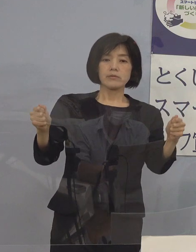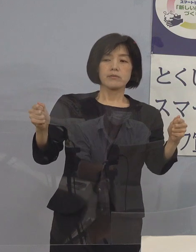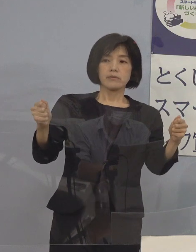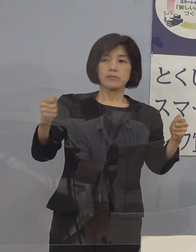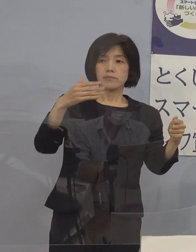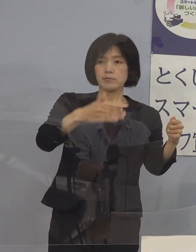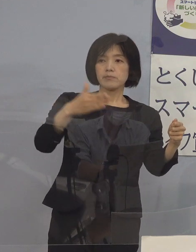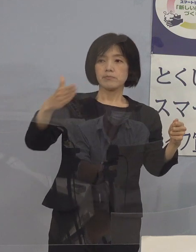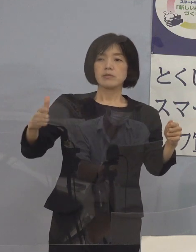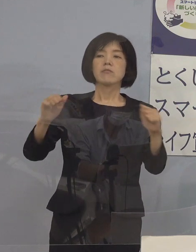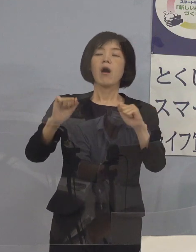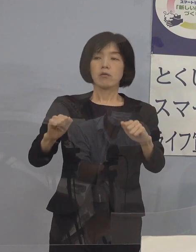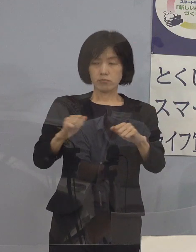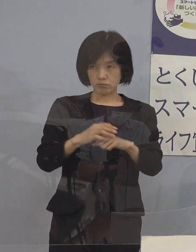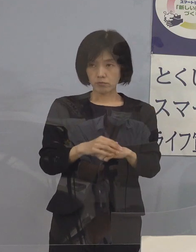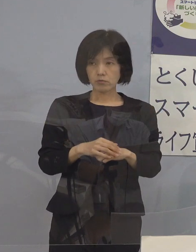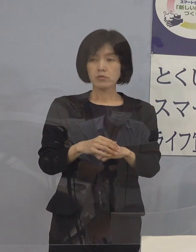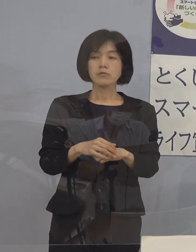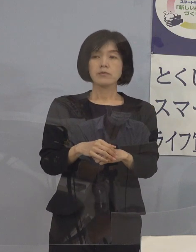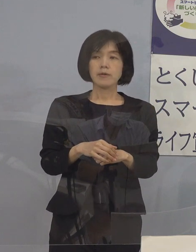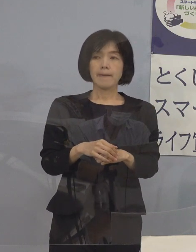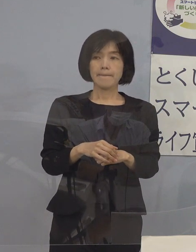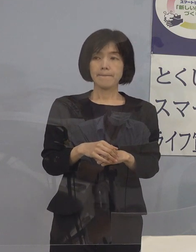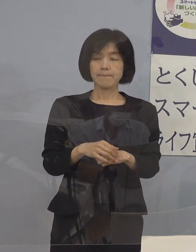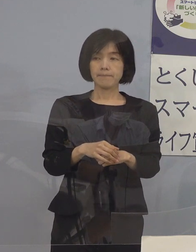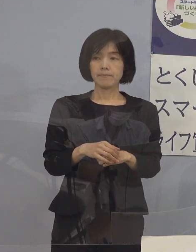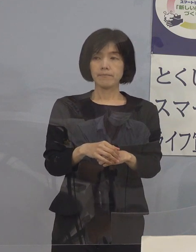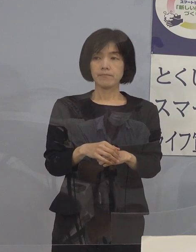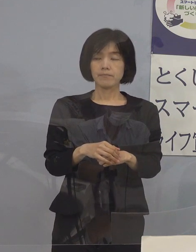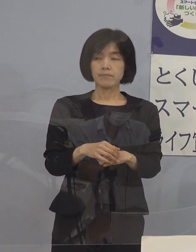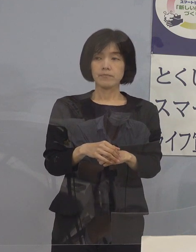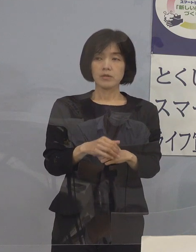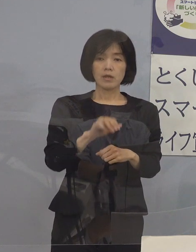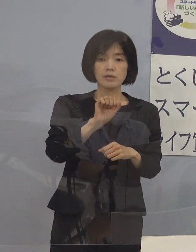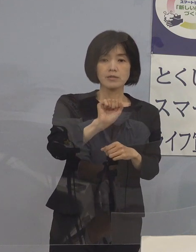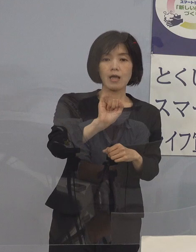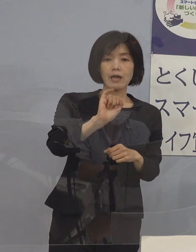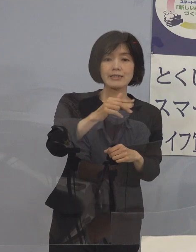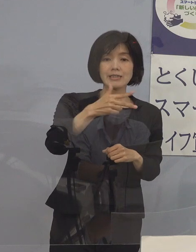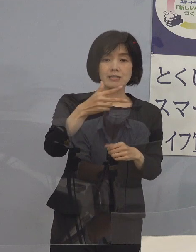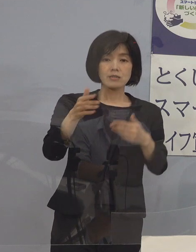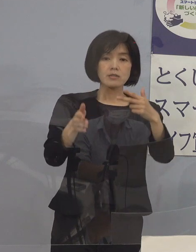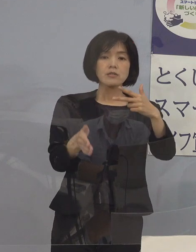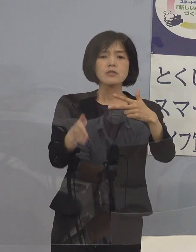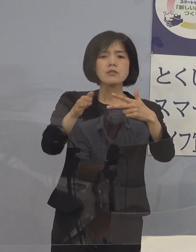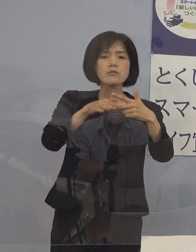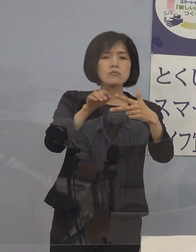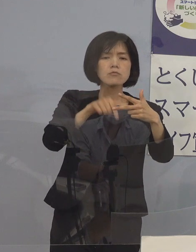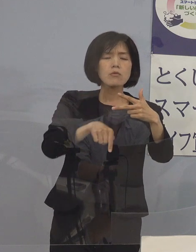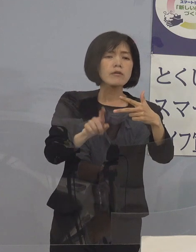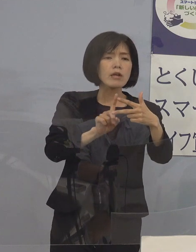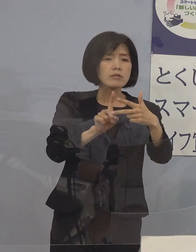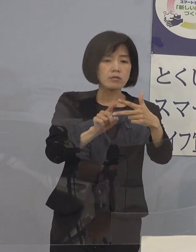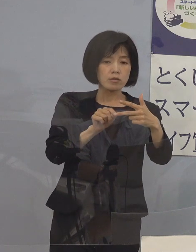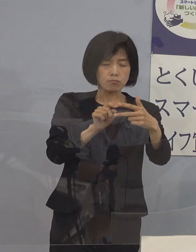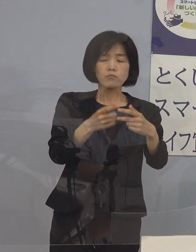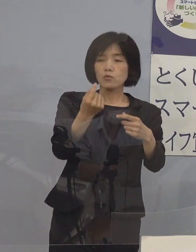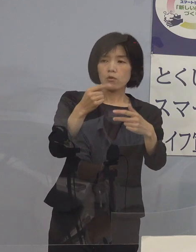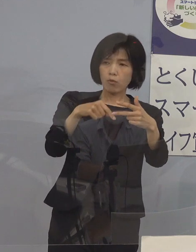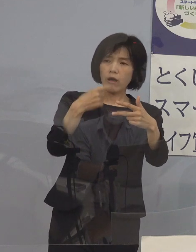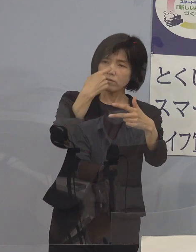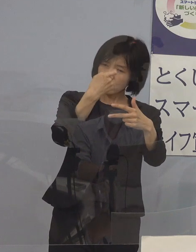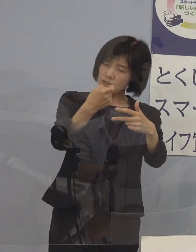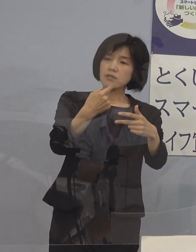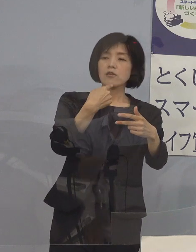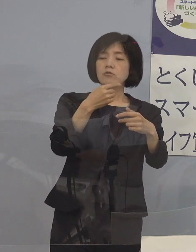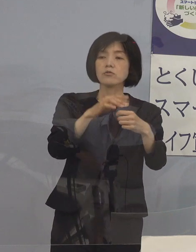ていると お店があるん です、ね、はい、 すみません、催事施設っ ていうのは、はい、でこちらも我々気になるところで